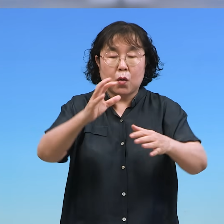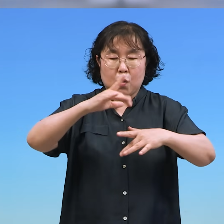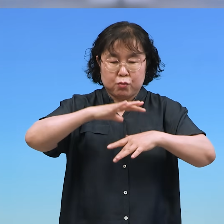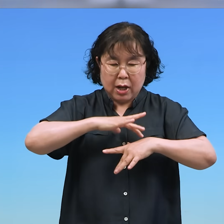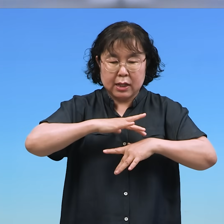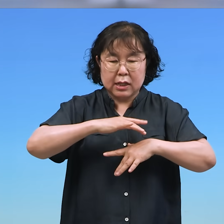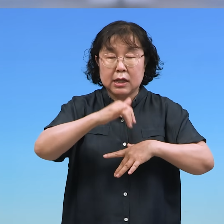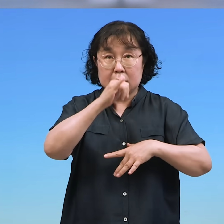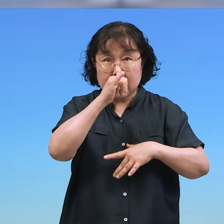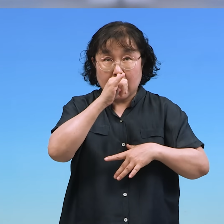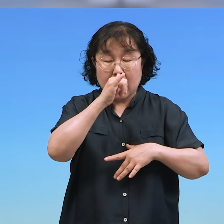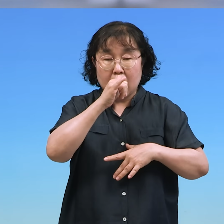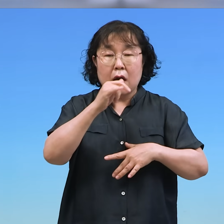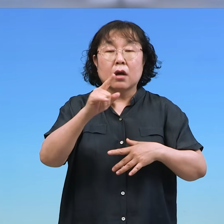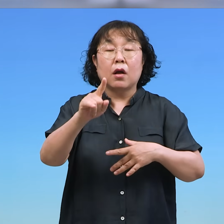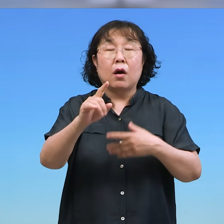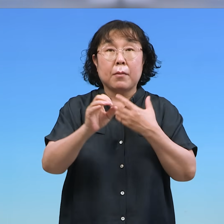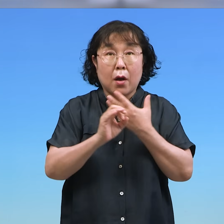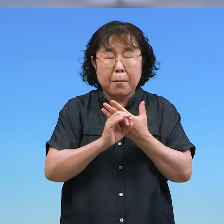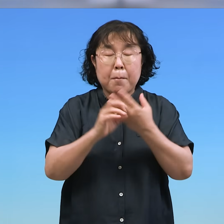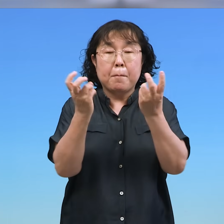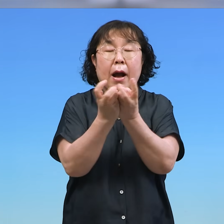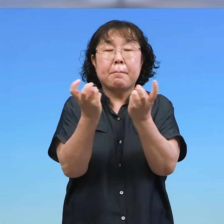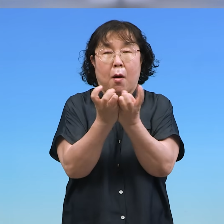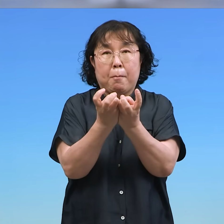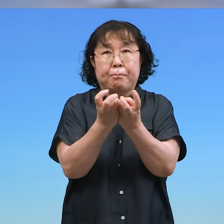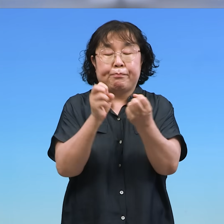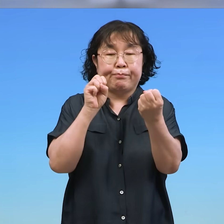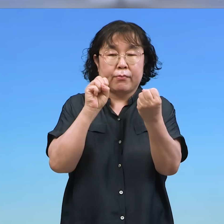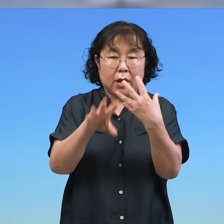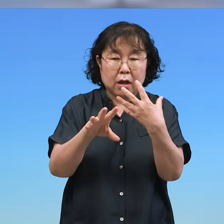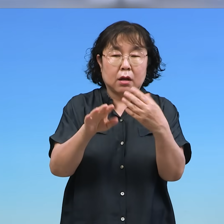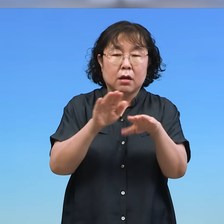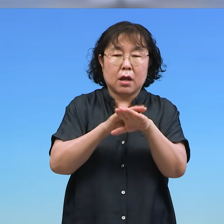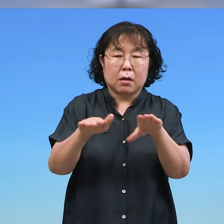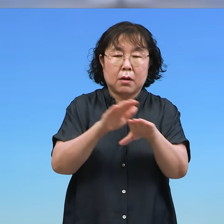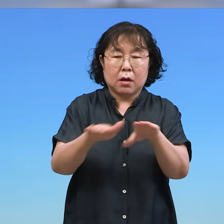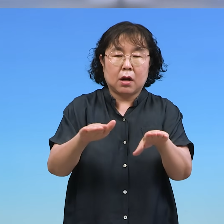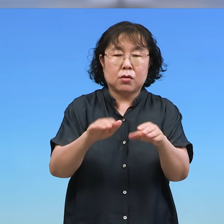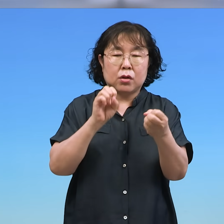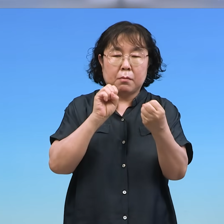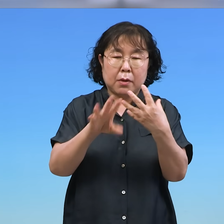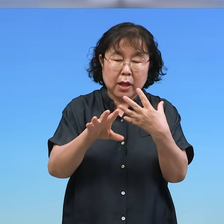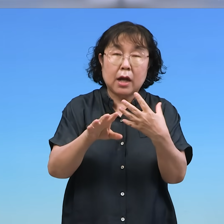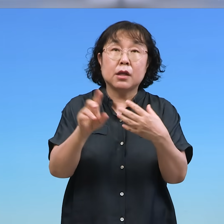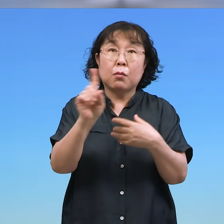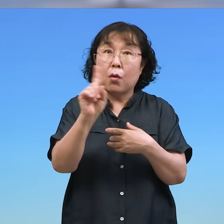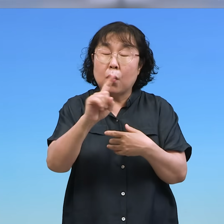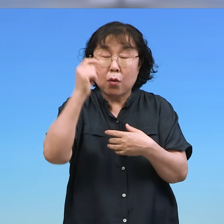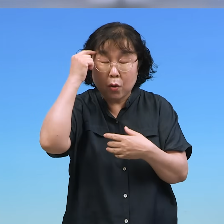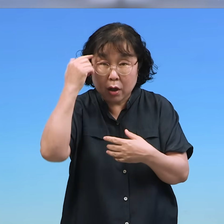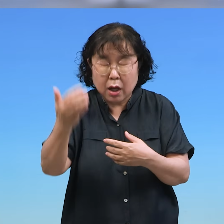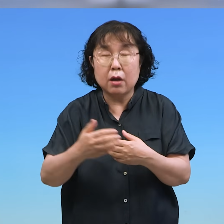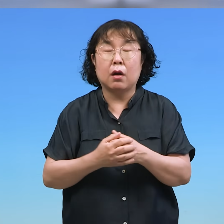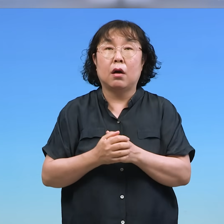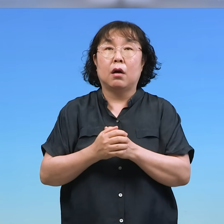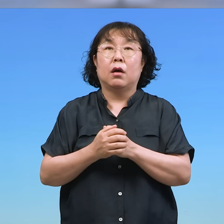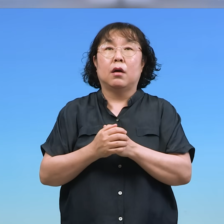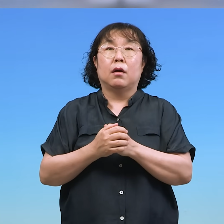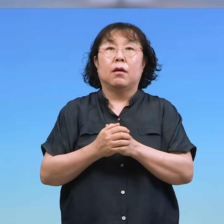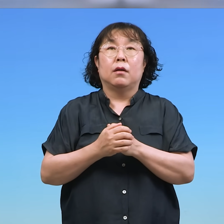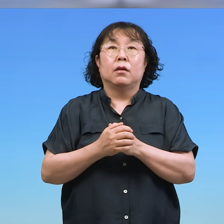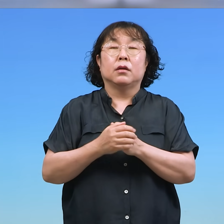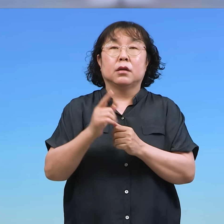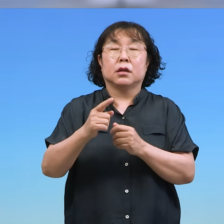그러면서 그 대안이 뭐냐, 그 처방전이 뭐냐, 그러면서 이제 몇 가지를 설명했는데 저는 그 중에서 이제 맨 앞에